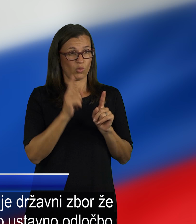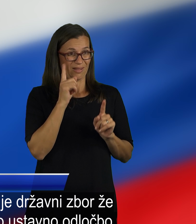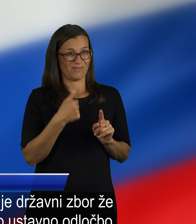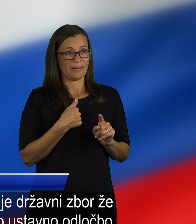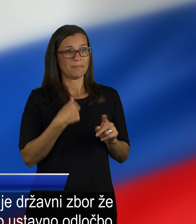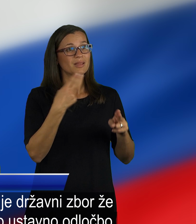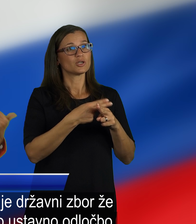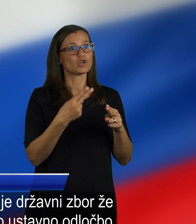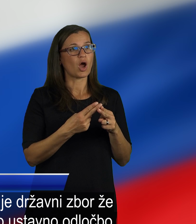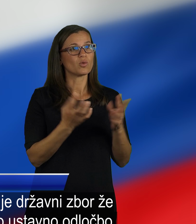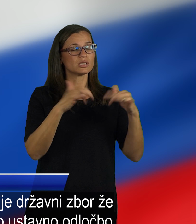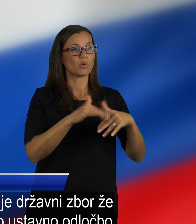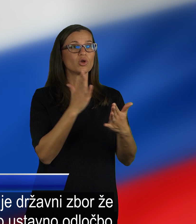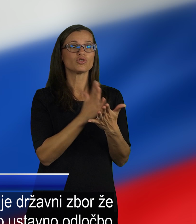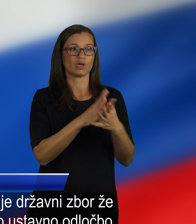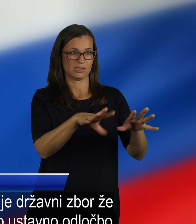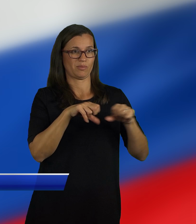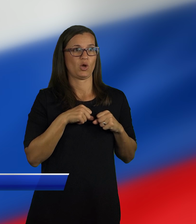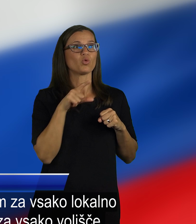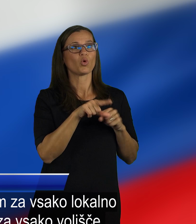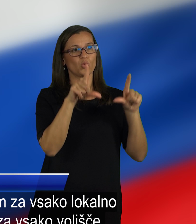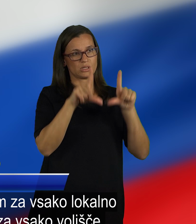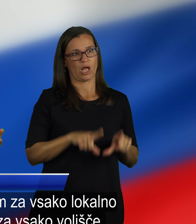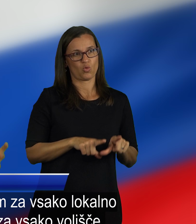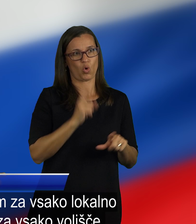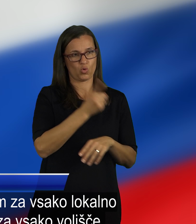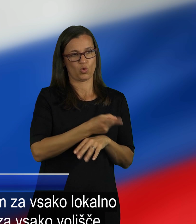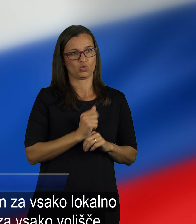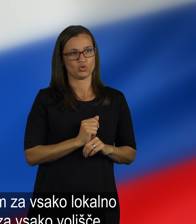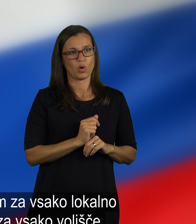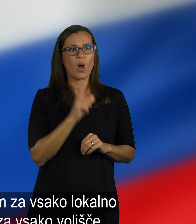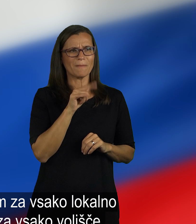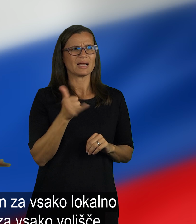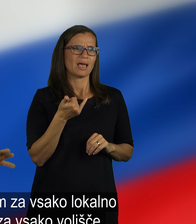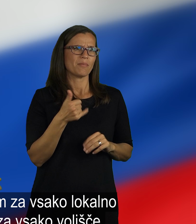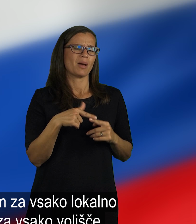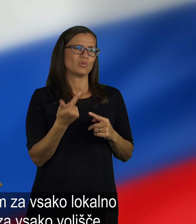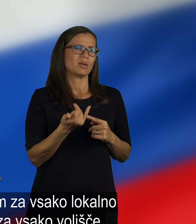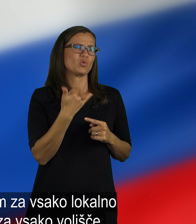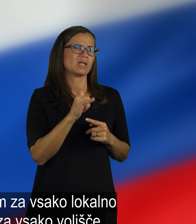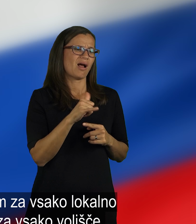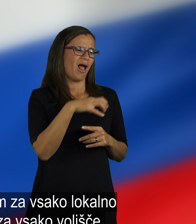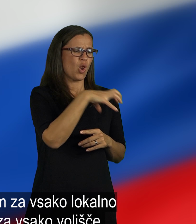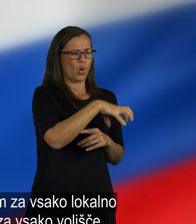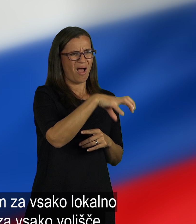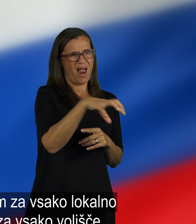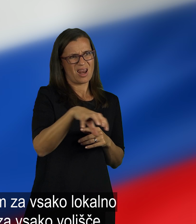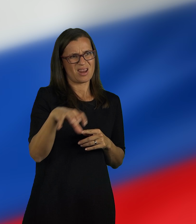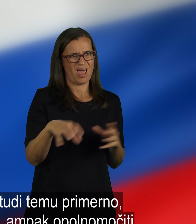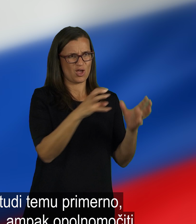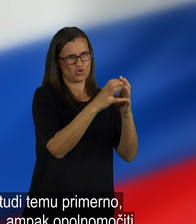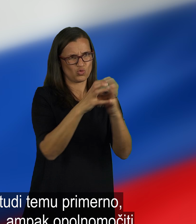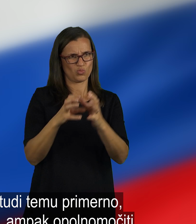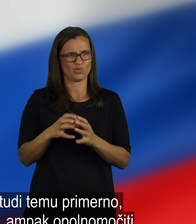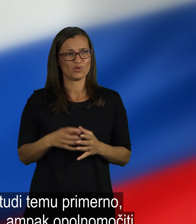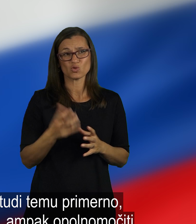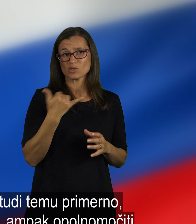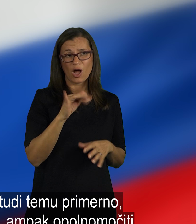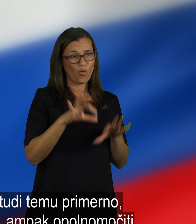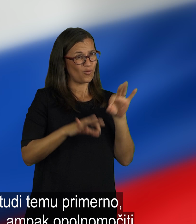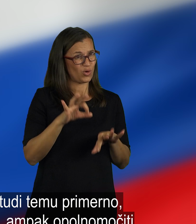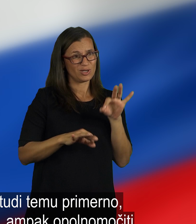že sprejel tudi to ustavno odločbo. Gre pa potem za vsako lokalno skupnost, za vsako volišče, ki ga je treba